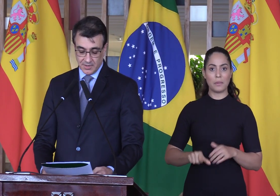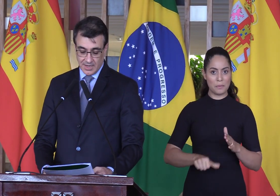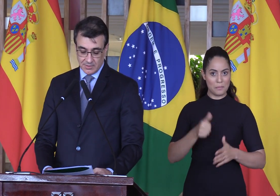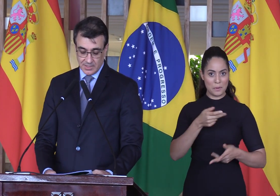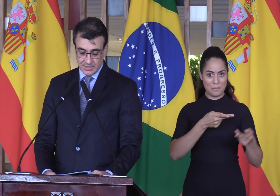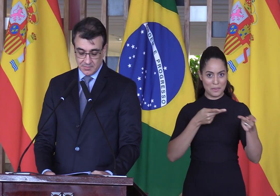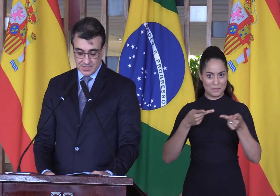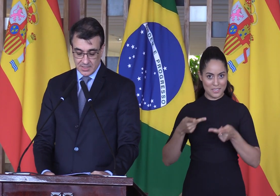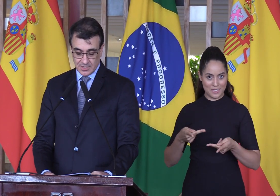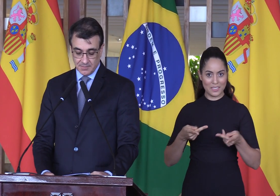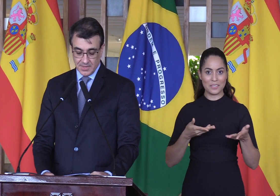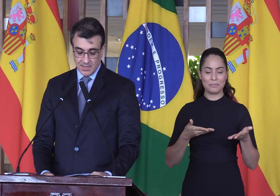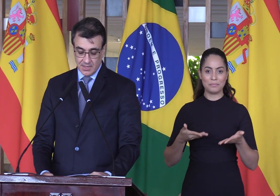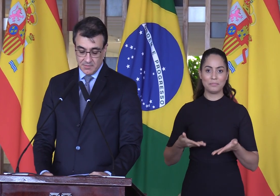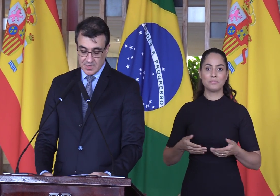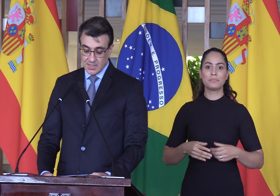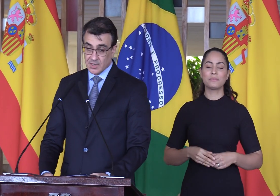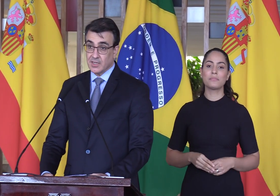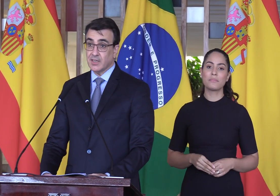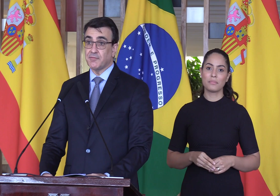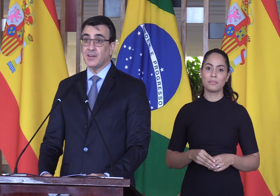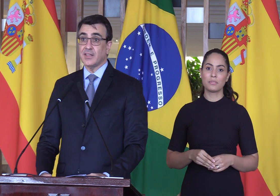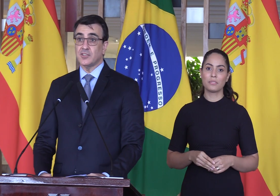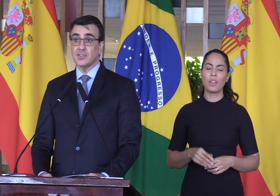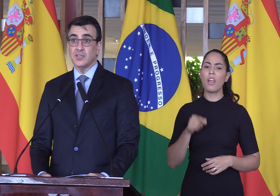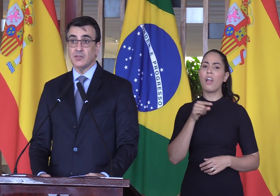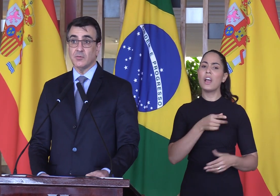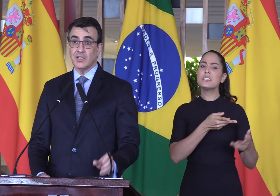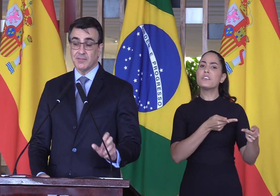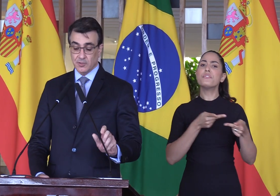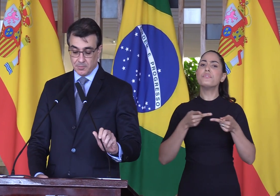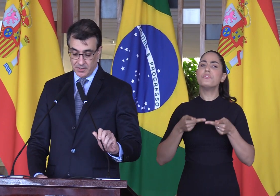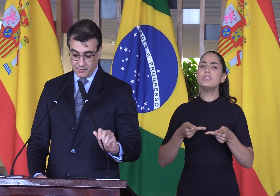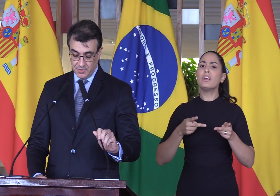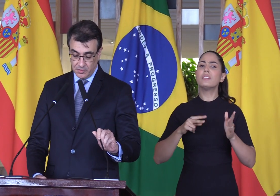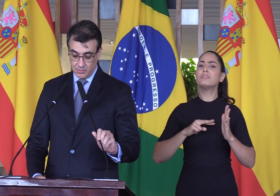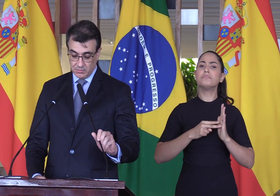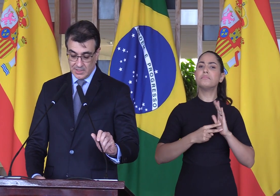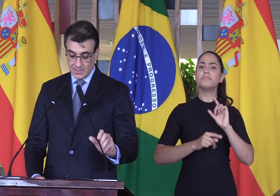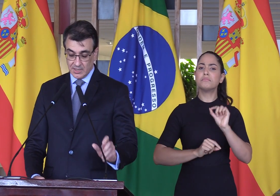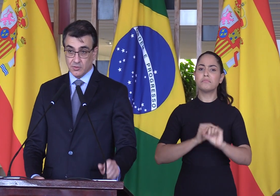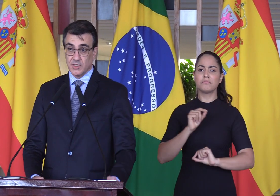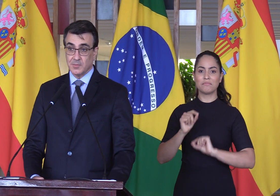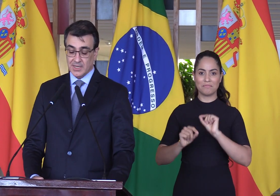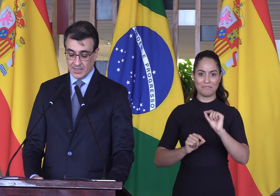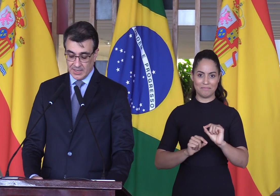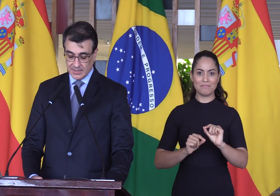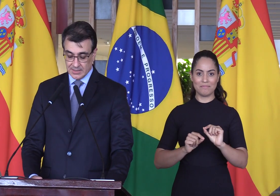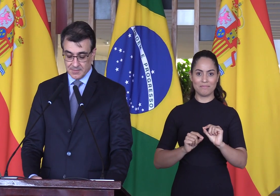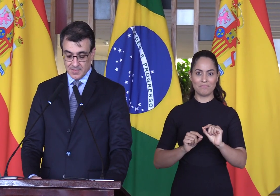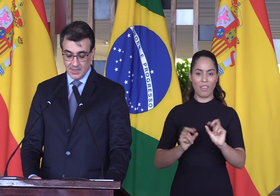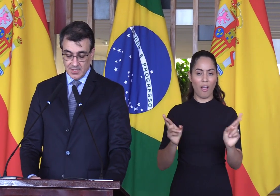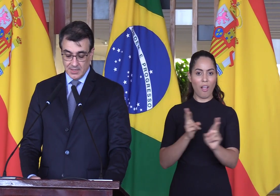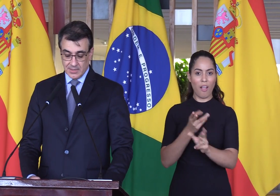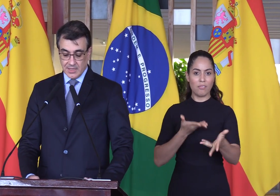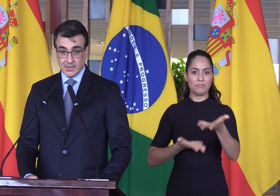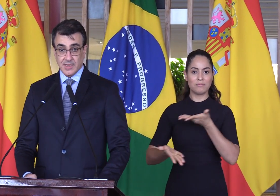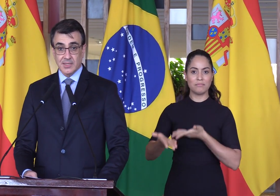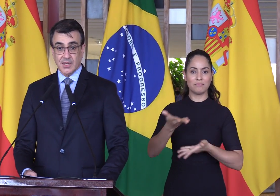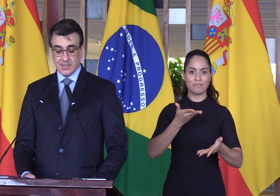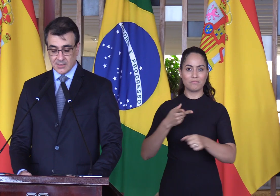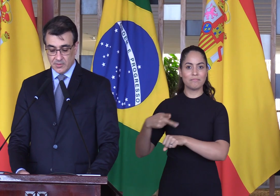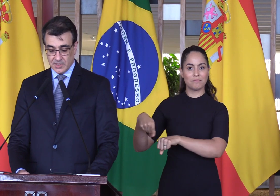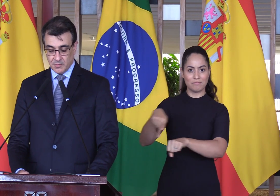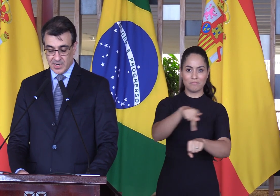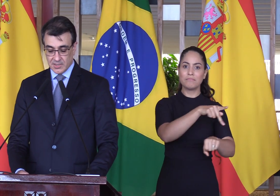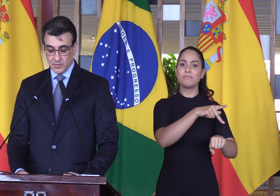o significado desta visita. Visita que reflete o elevado perfil das relações bilaterais. A